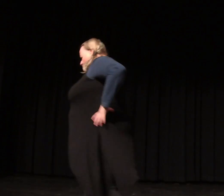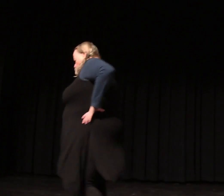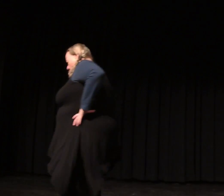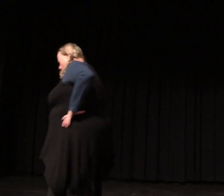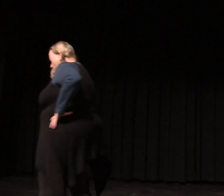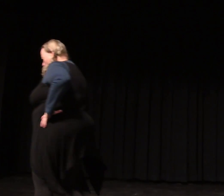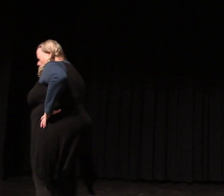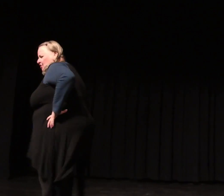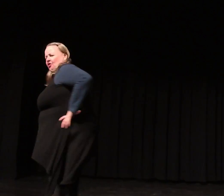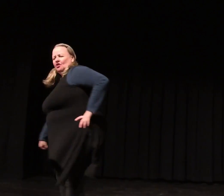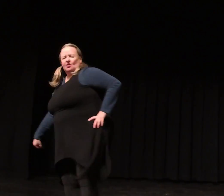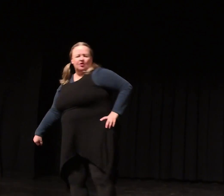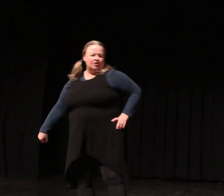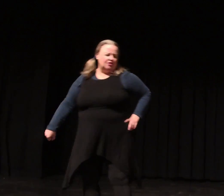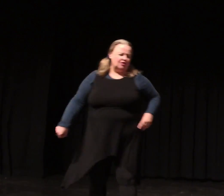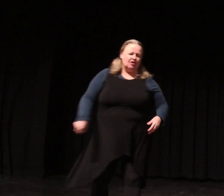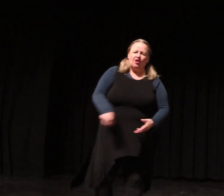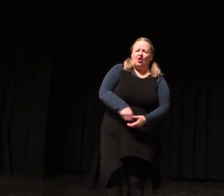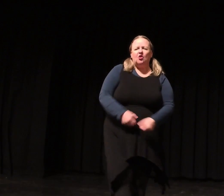Bon.